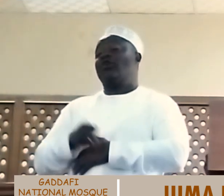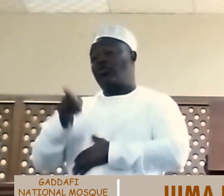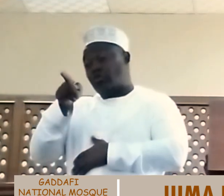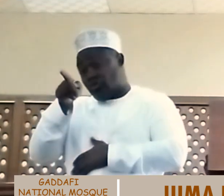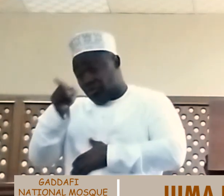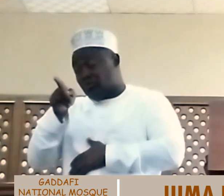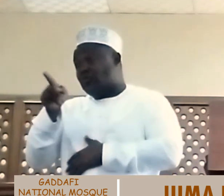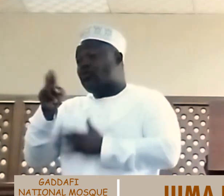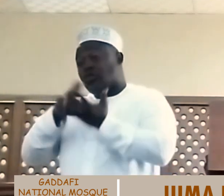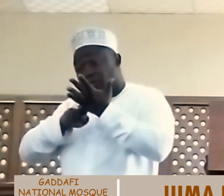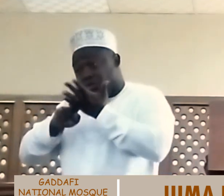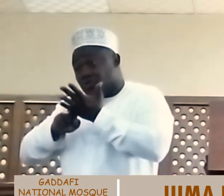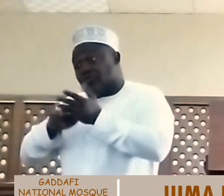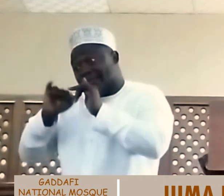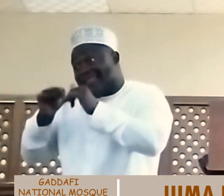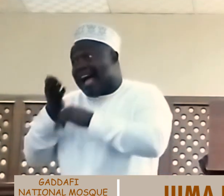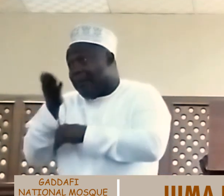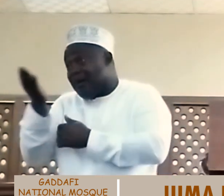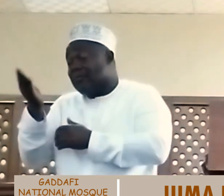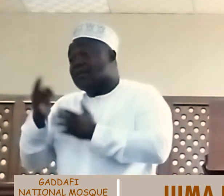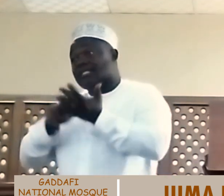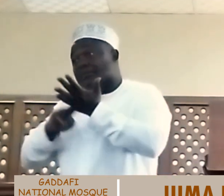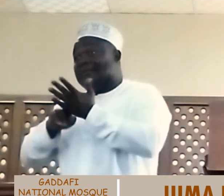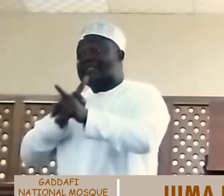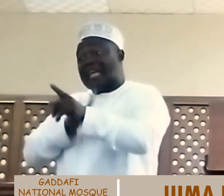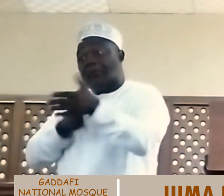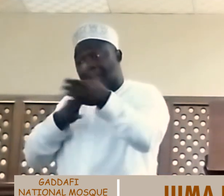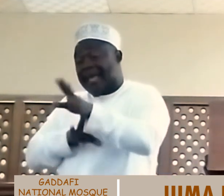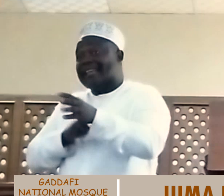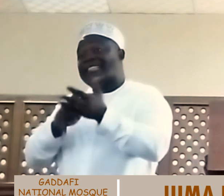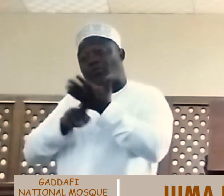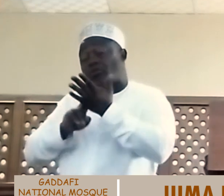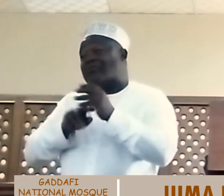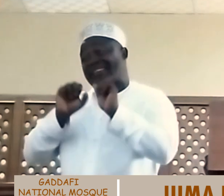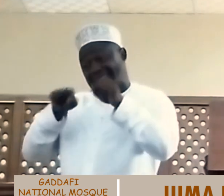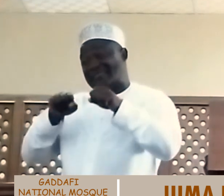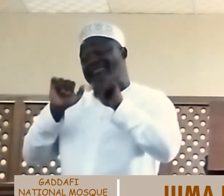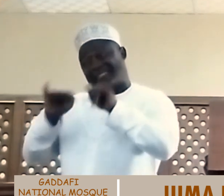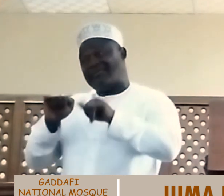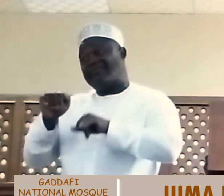Ogenda kuleka omugaso osigale ng'oli wa mugaso wadde ng'ogenze.